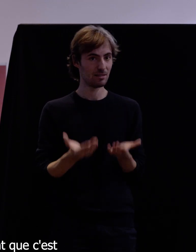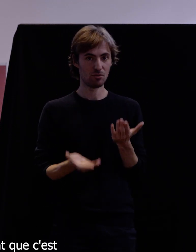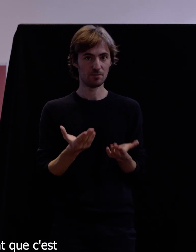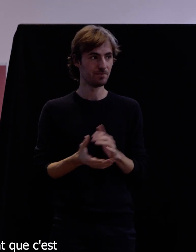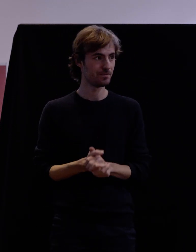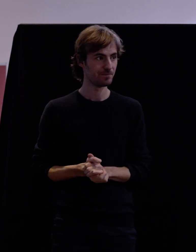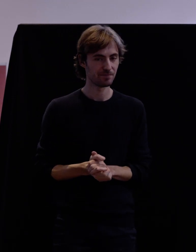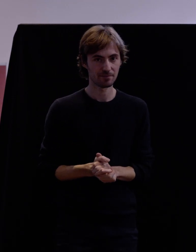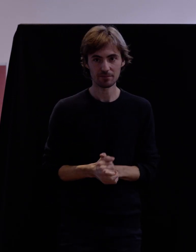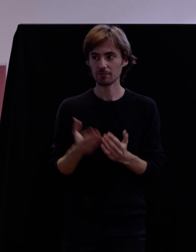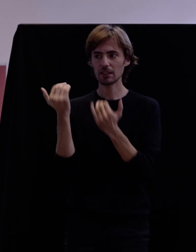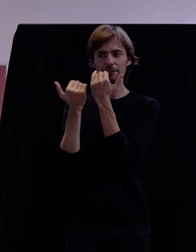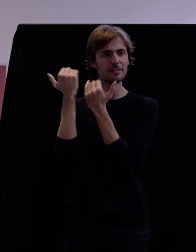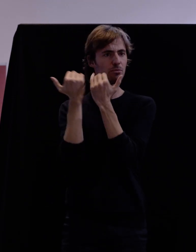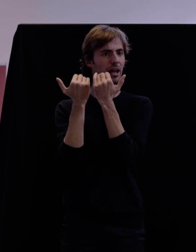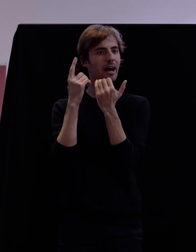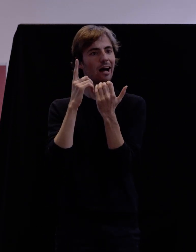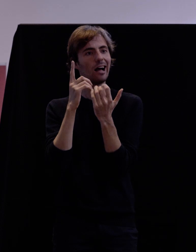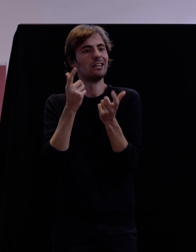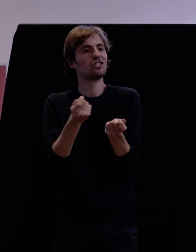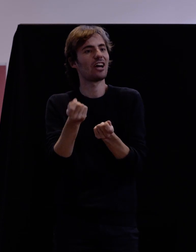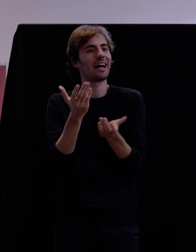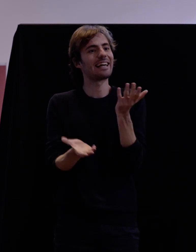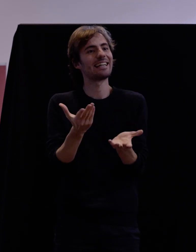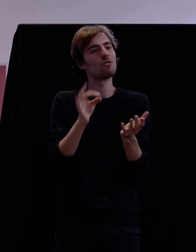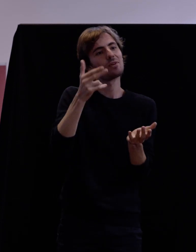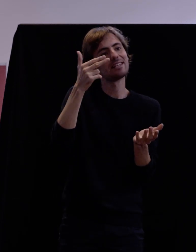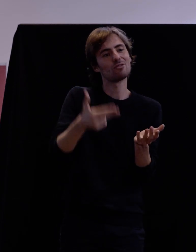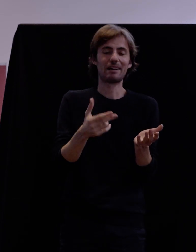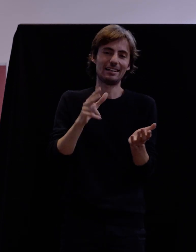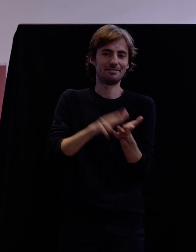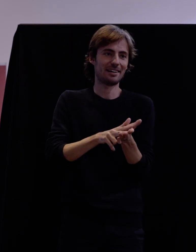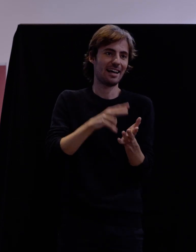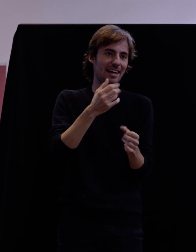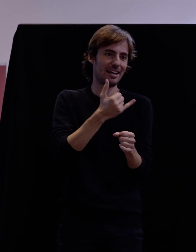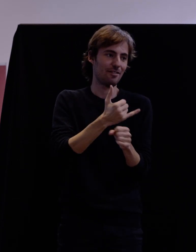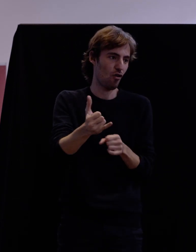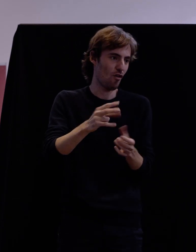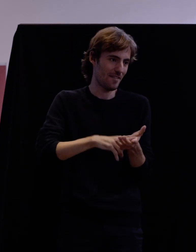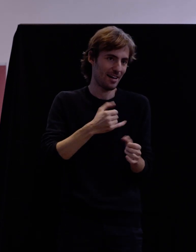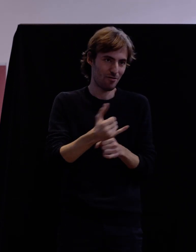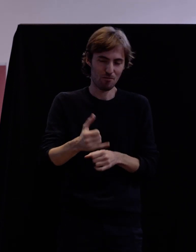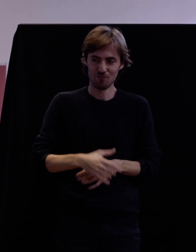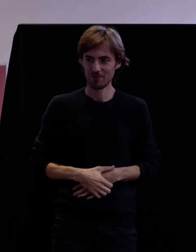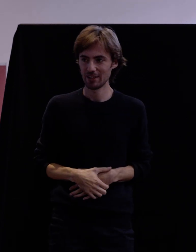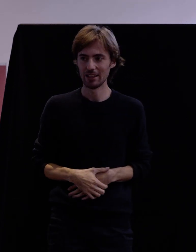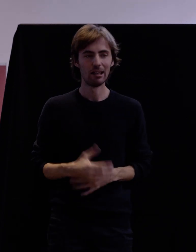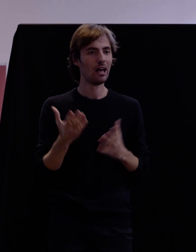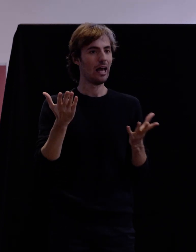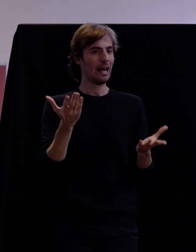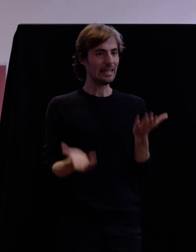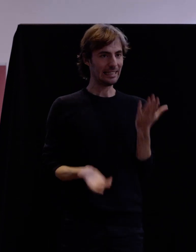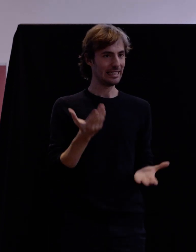l'équilibre. C'est vrai et pas vrai. L'équilibre, c'est un ensemble de choses. Le fait d'avoir un bon équilibre, c'est le fait de